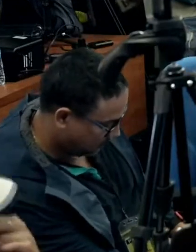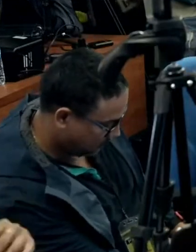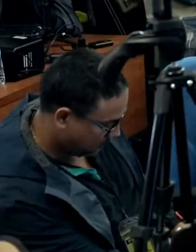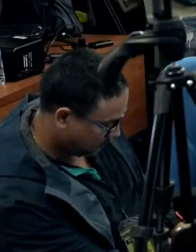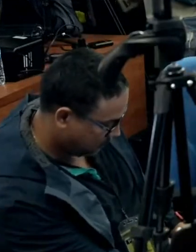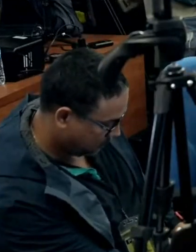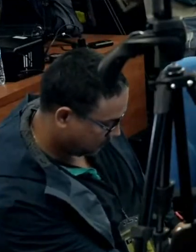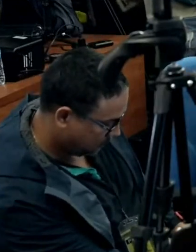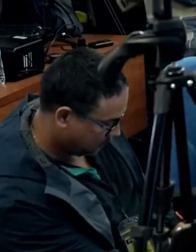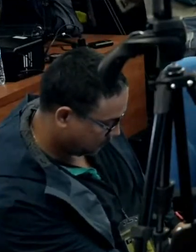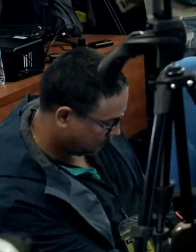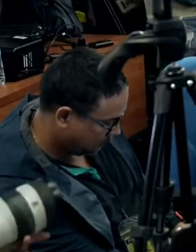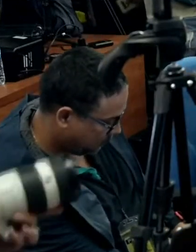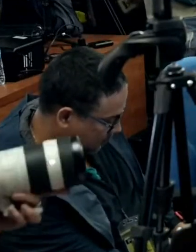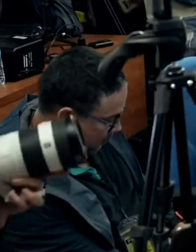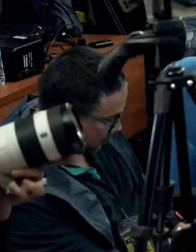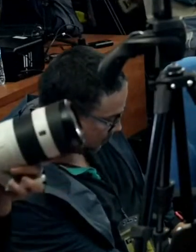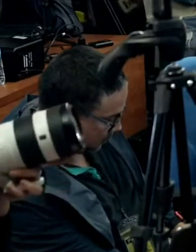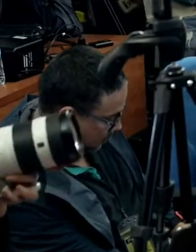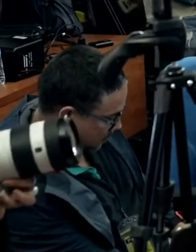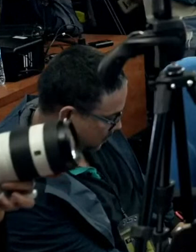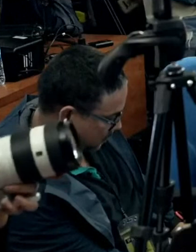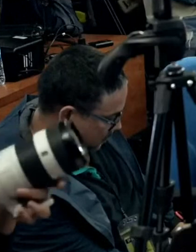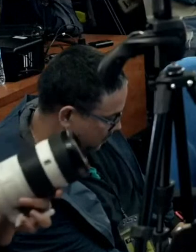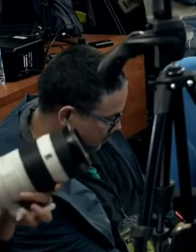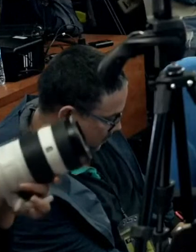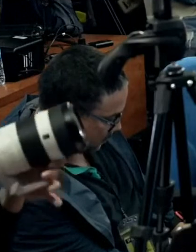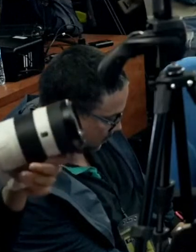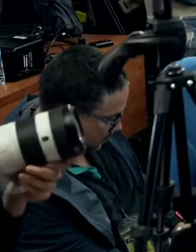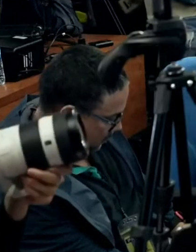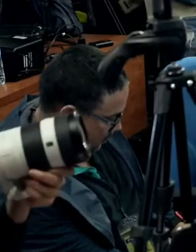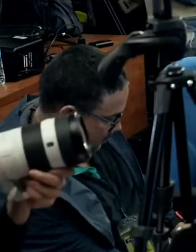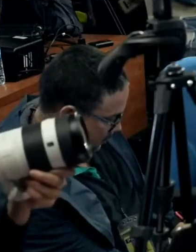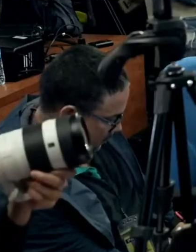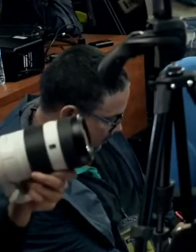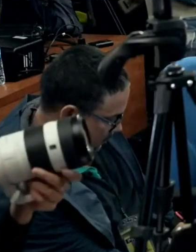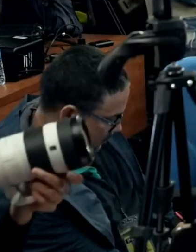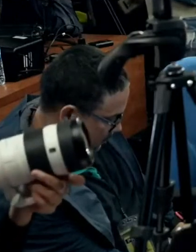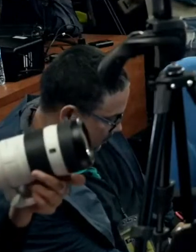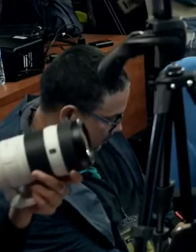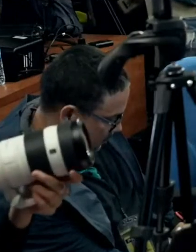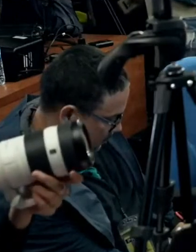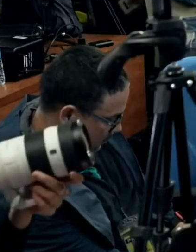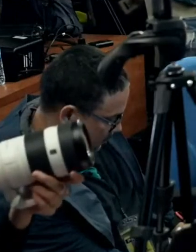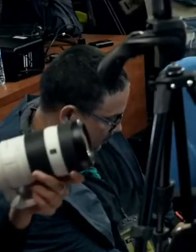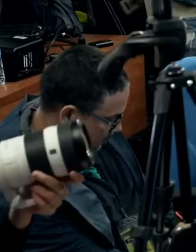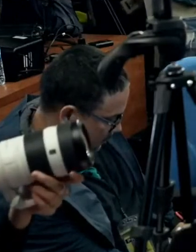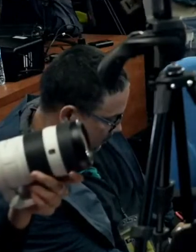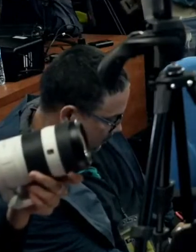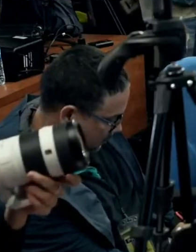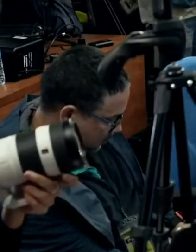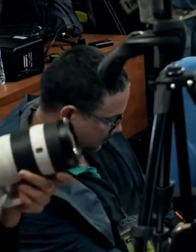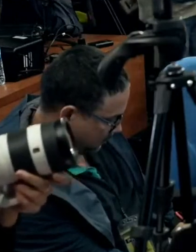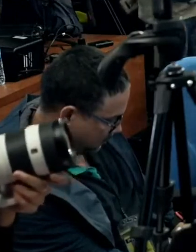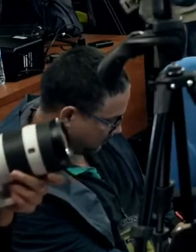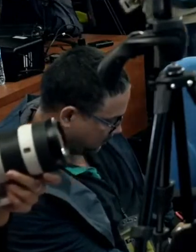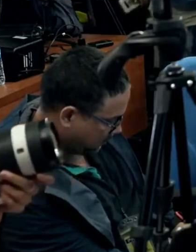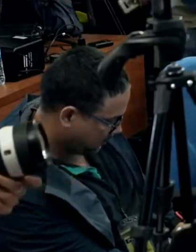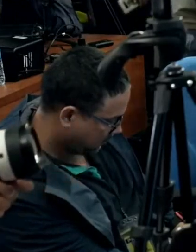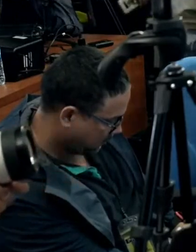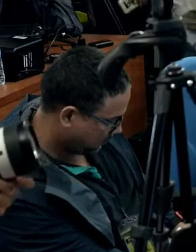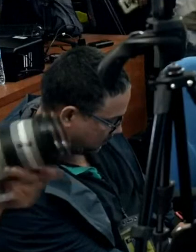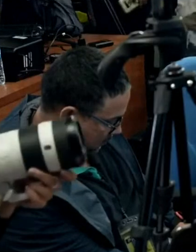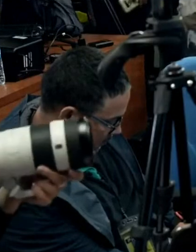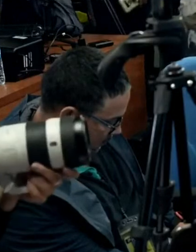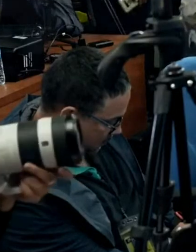lugar. Porque cada vez que hay inundaciones, pues se inunda completo. pasó lo mismo ahora? ¿En qué quedó esa